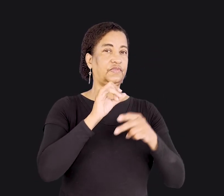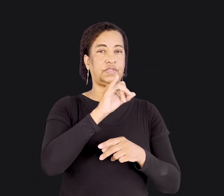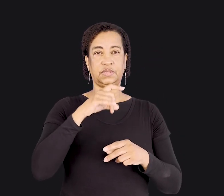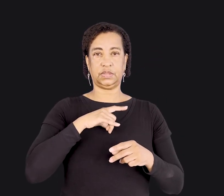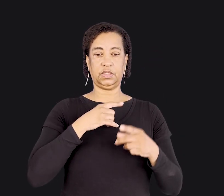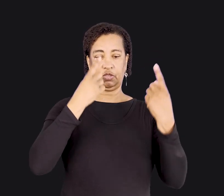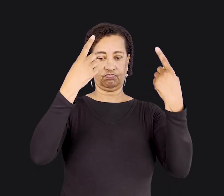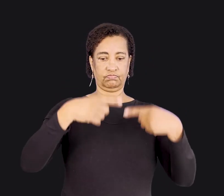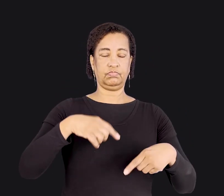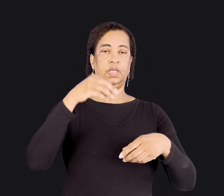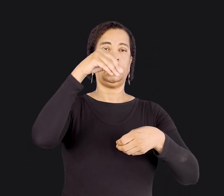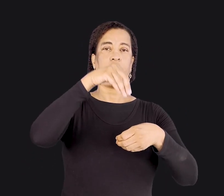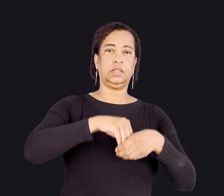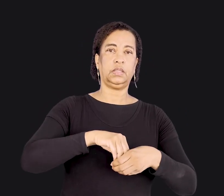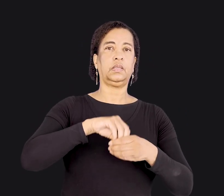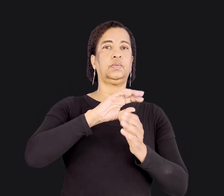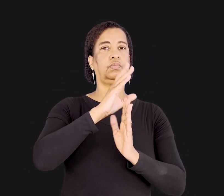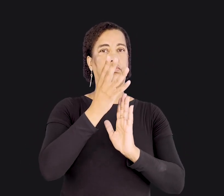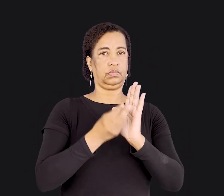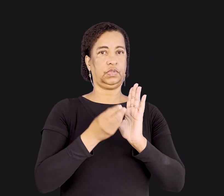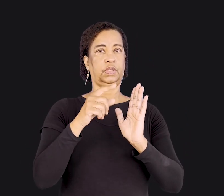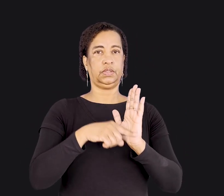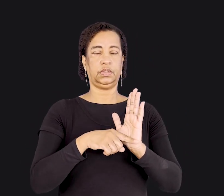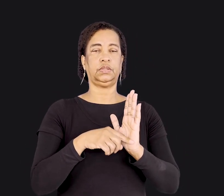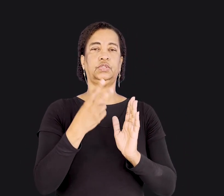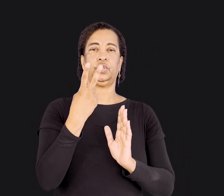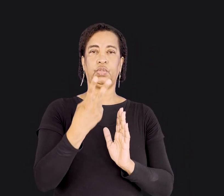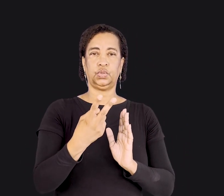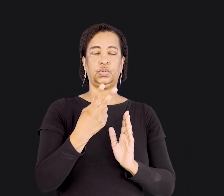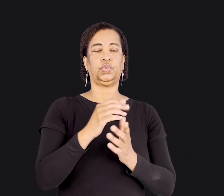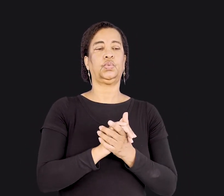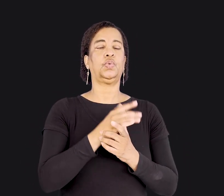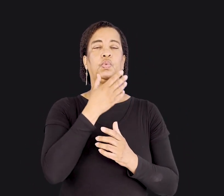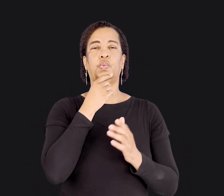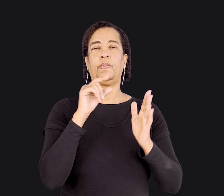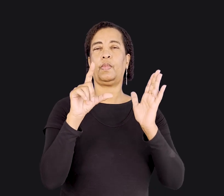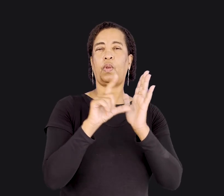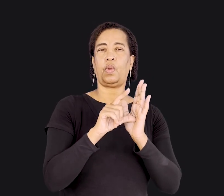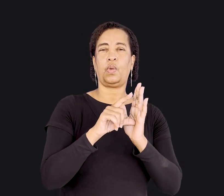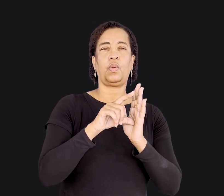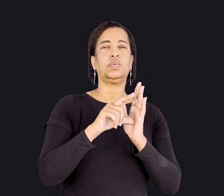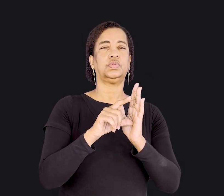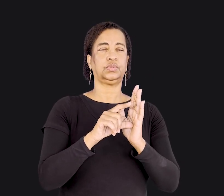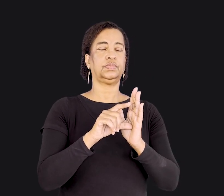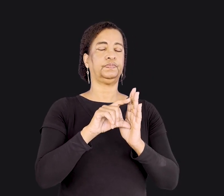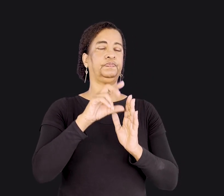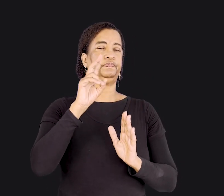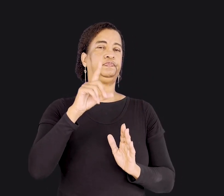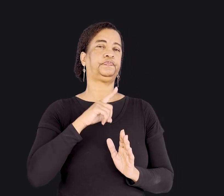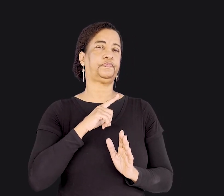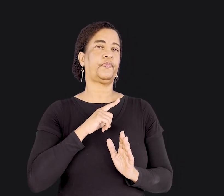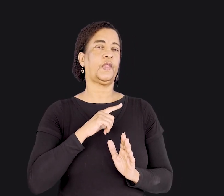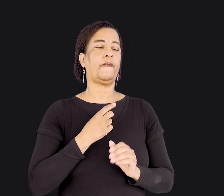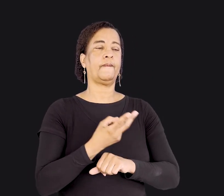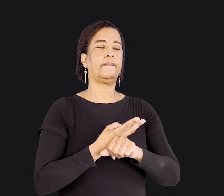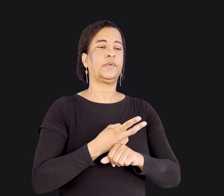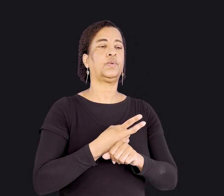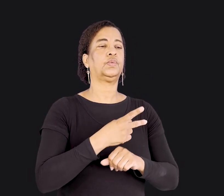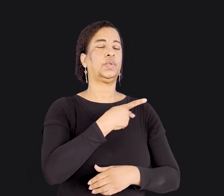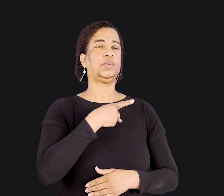uma disputa dentro do corpo de Cristo, por exemplo, entre dois empresários que fizeram uma sociedade, eles devem procurar o pastor ou alguém